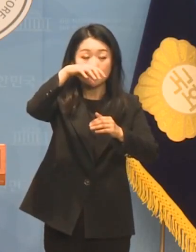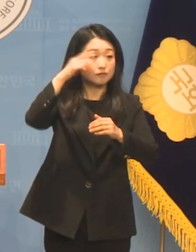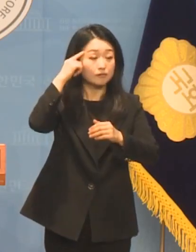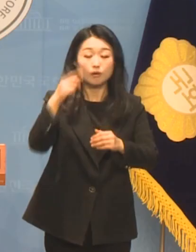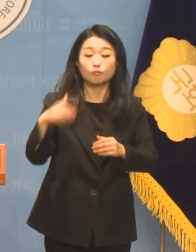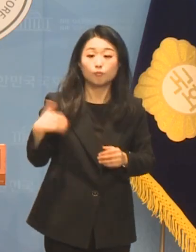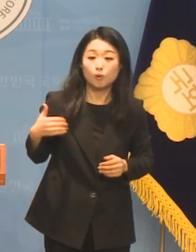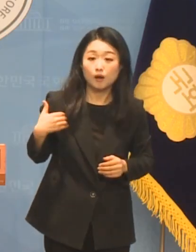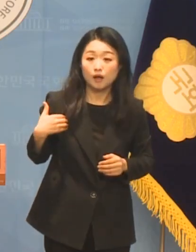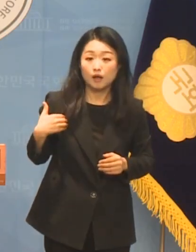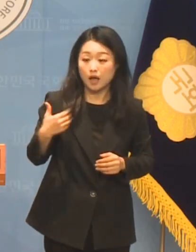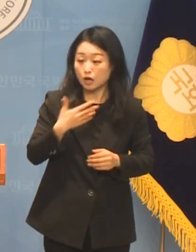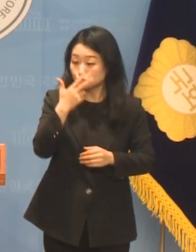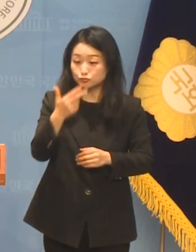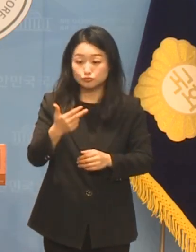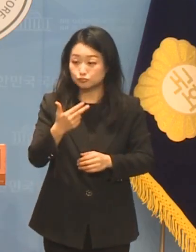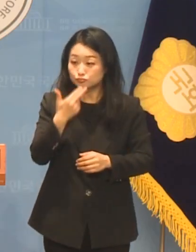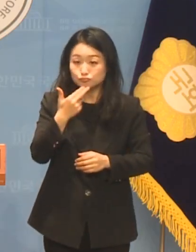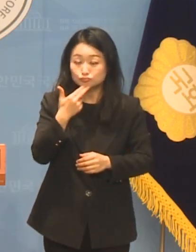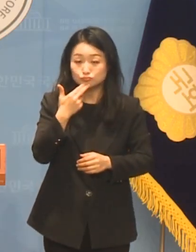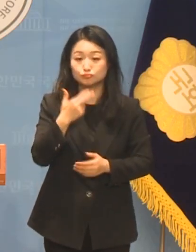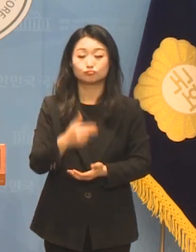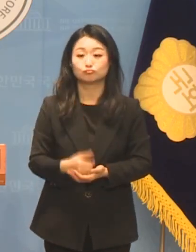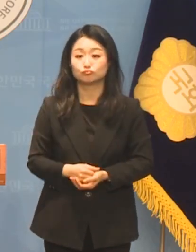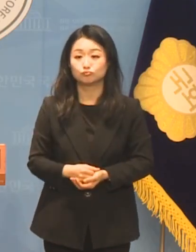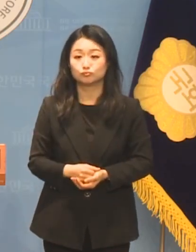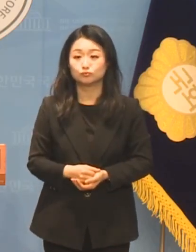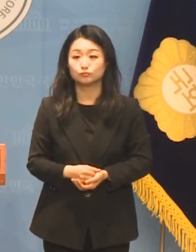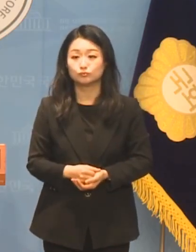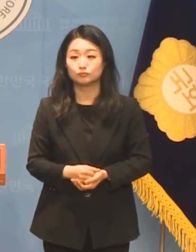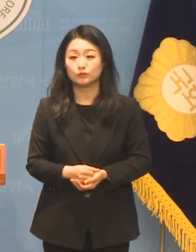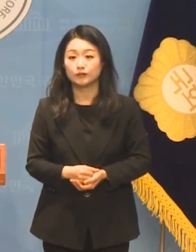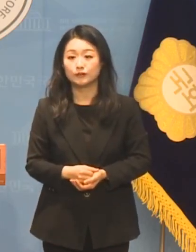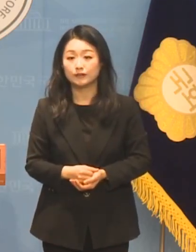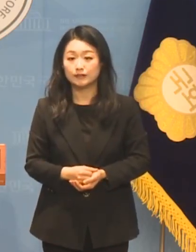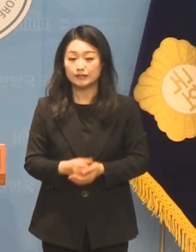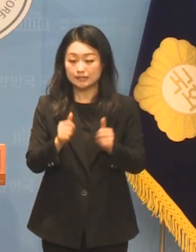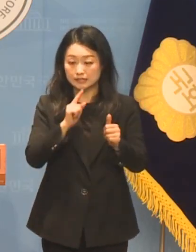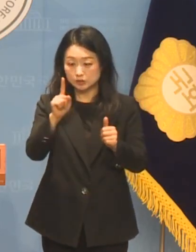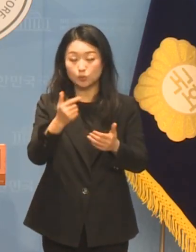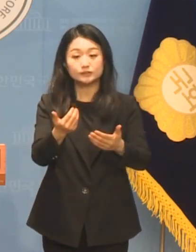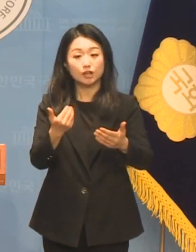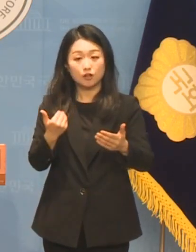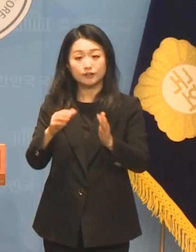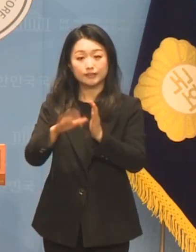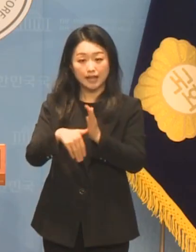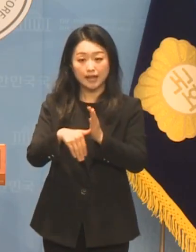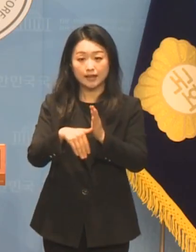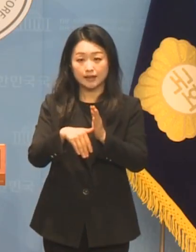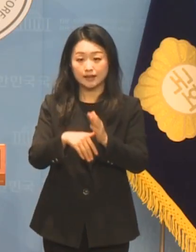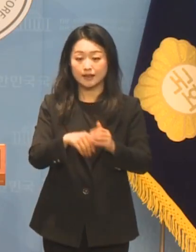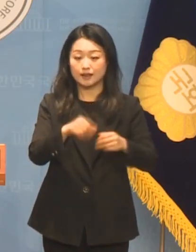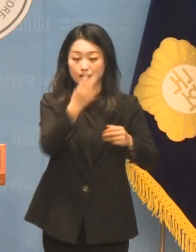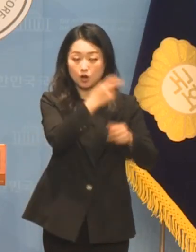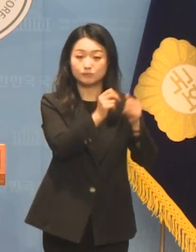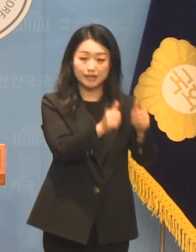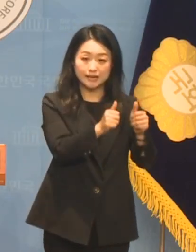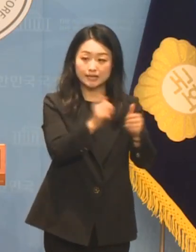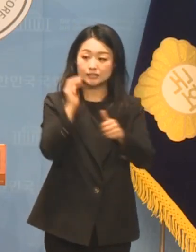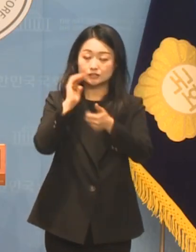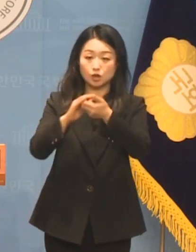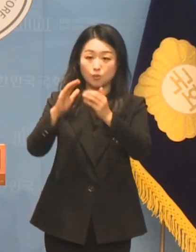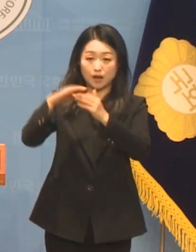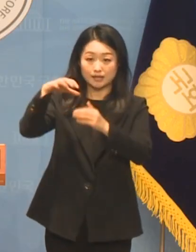하지 못했고 알 수 있는 방법도 없었습니다. 이 사건 기소 직전 언론에 검찰이